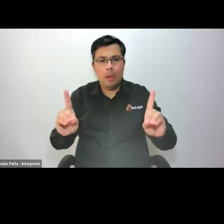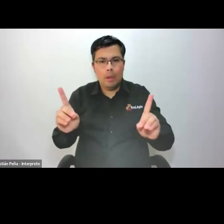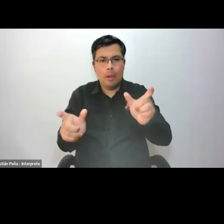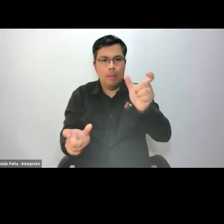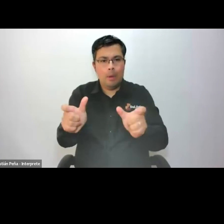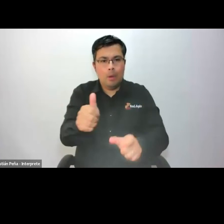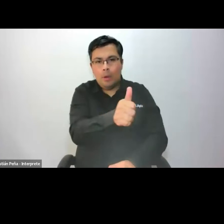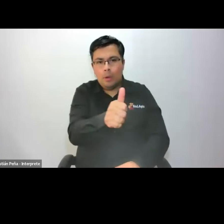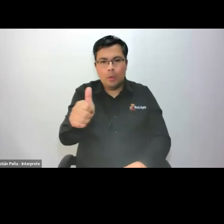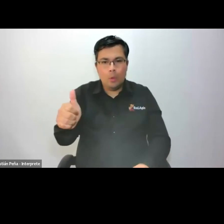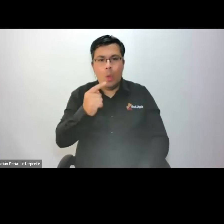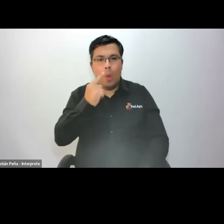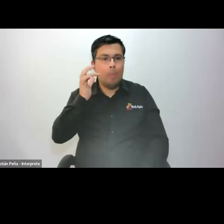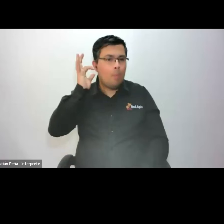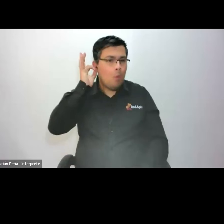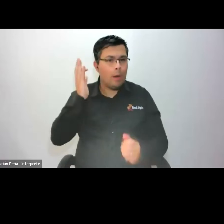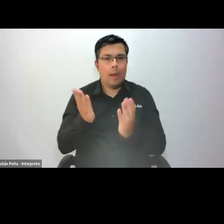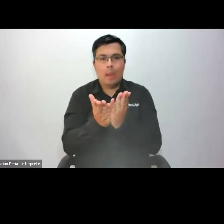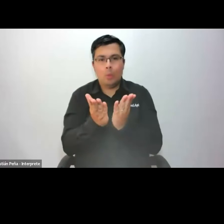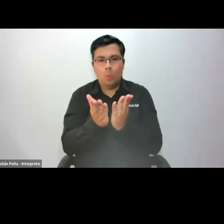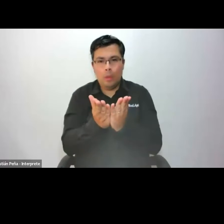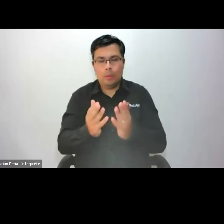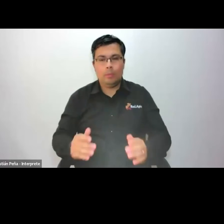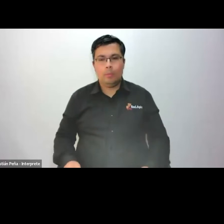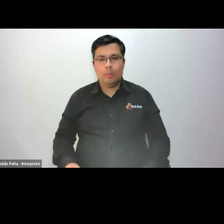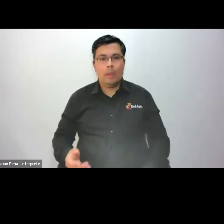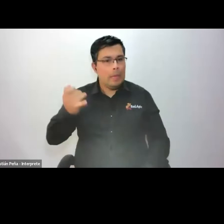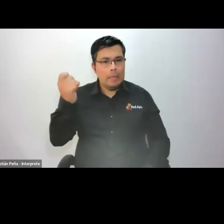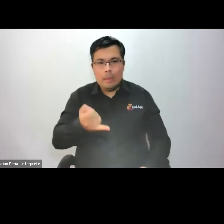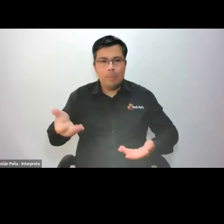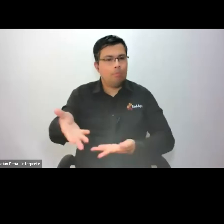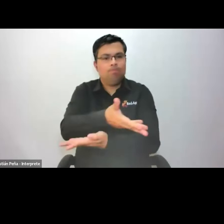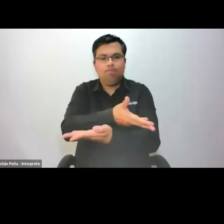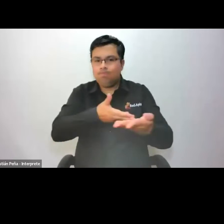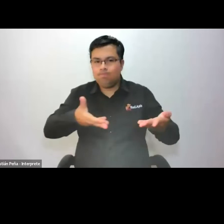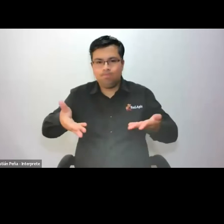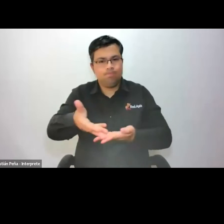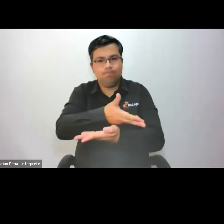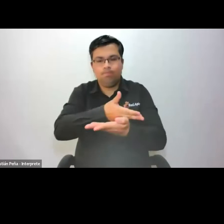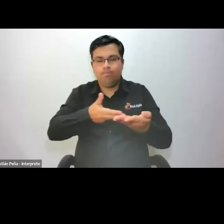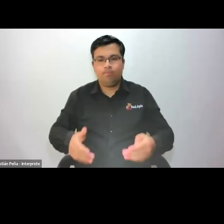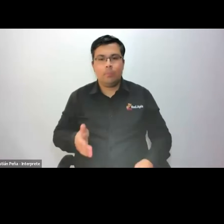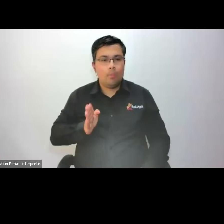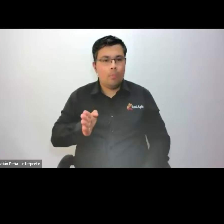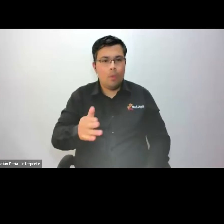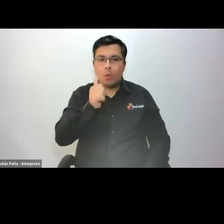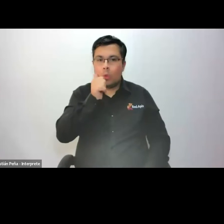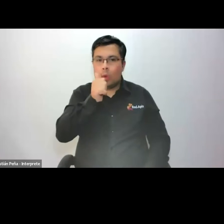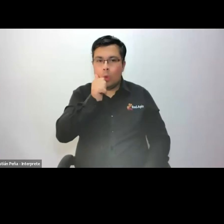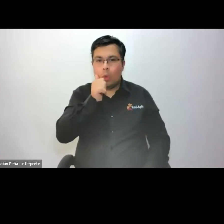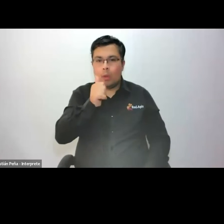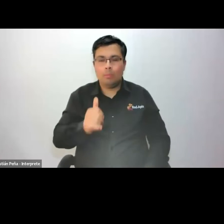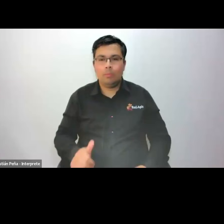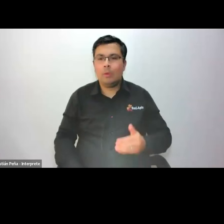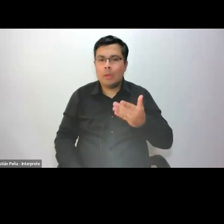tenemos y con las que cotidianamente convivimos en nuestras diferencias, ¿no? Y desde ahí me parece que cuando hablamos